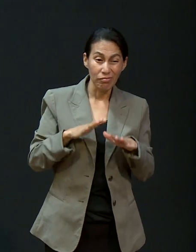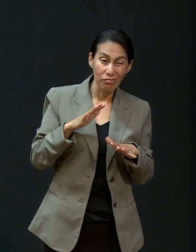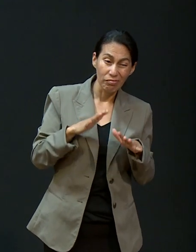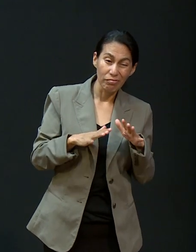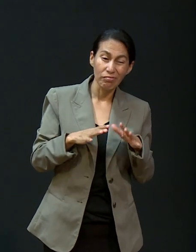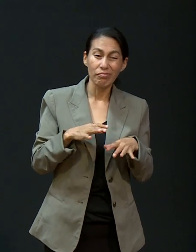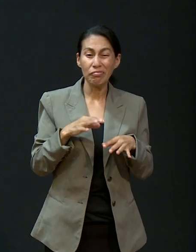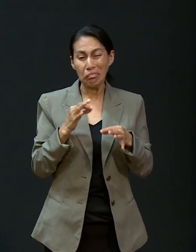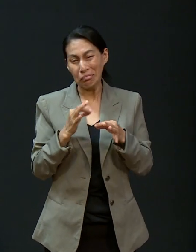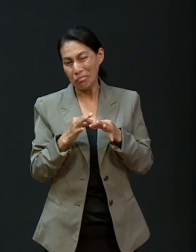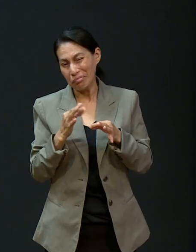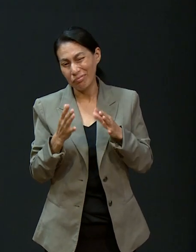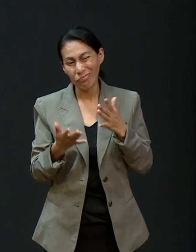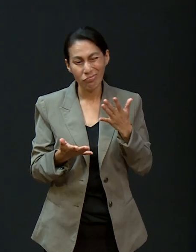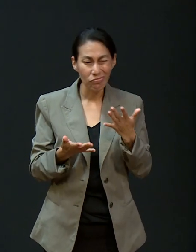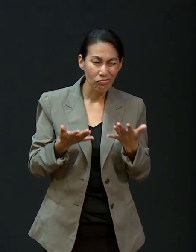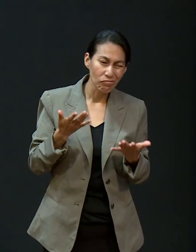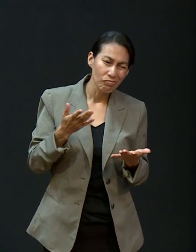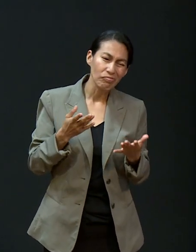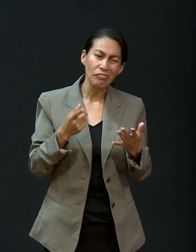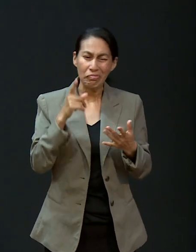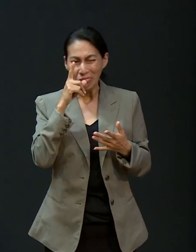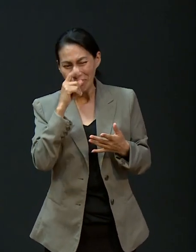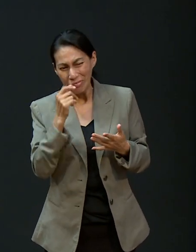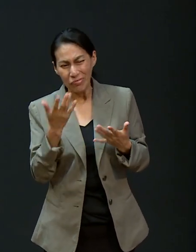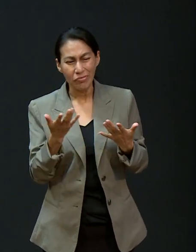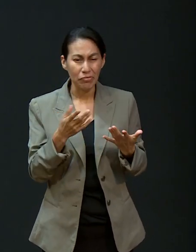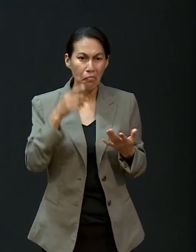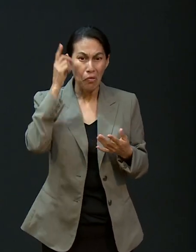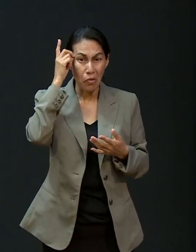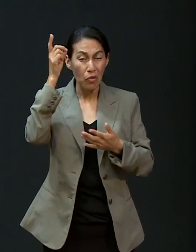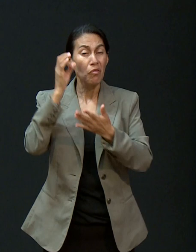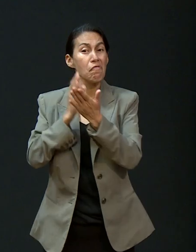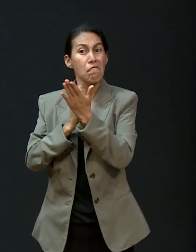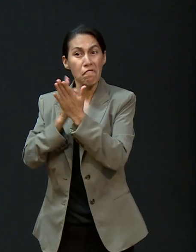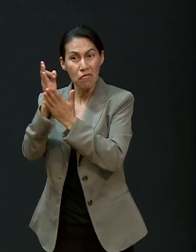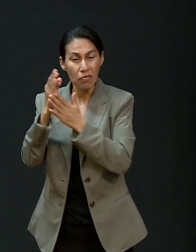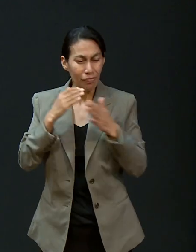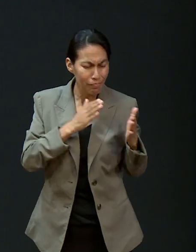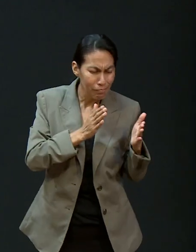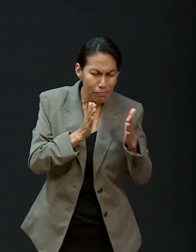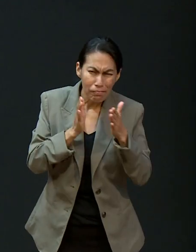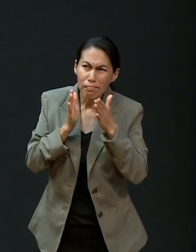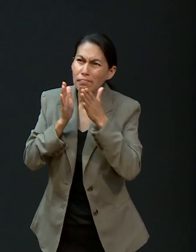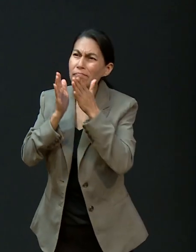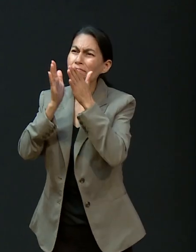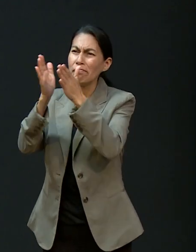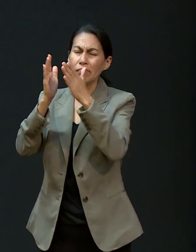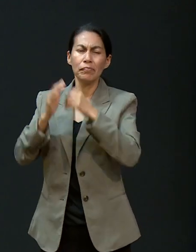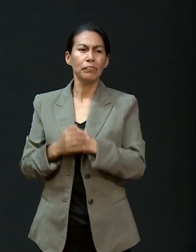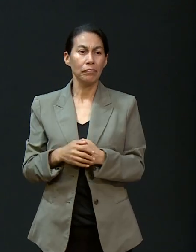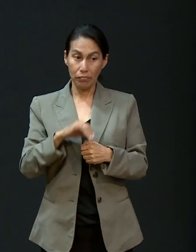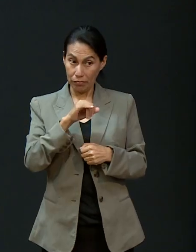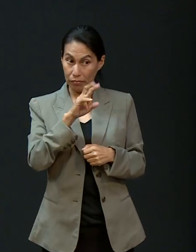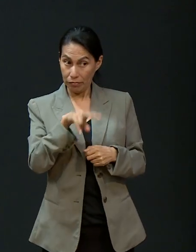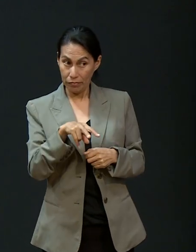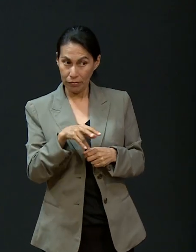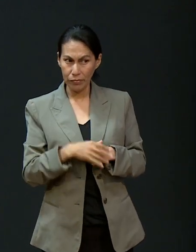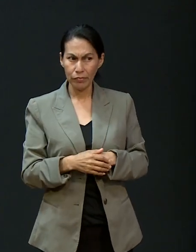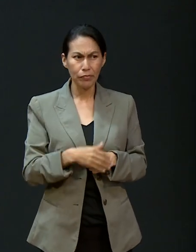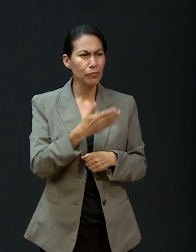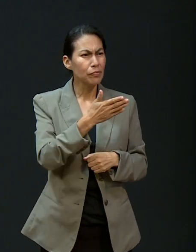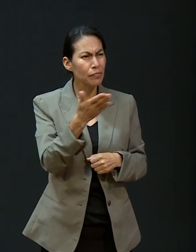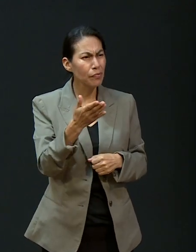somos inconstantes en nuestros caminos, Dios es fiel, y nos mantiene en rumbo, ¿no es cierto?